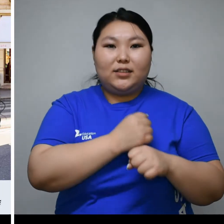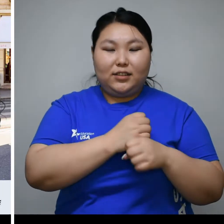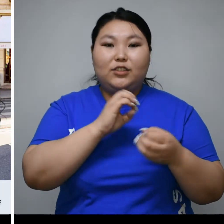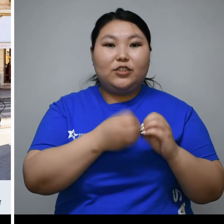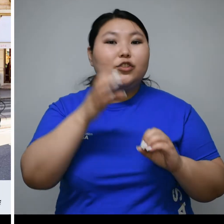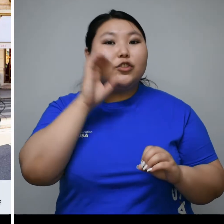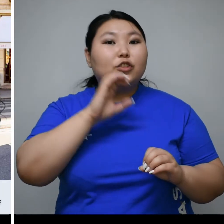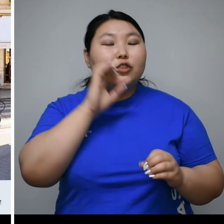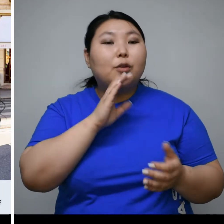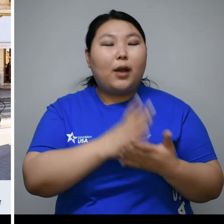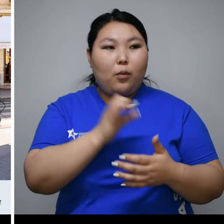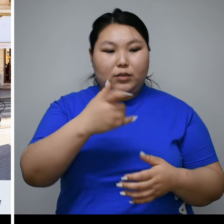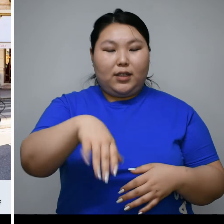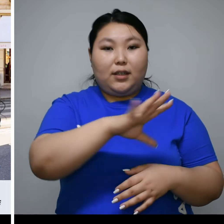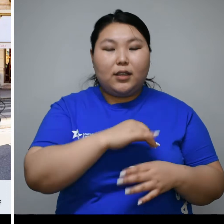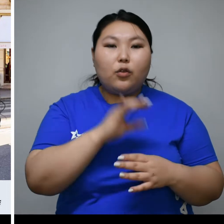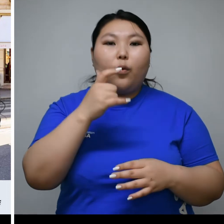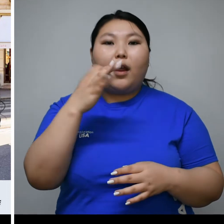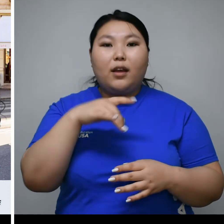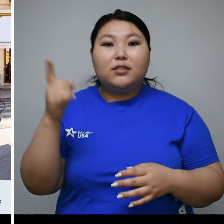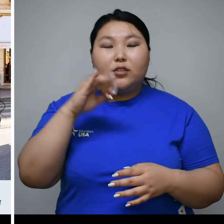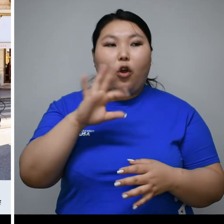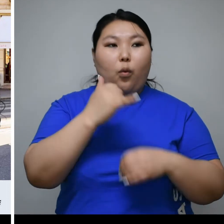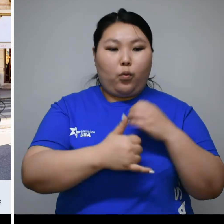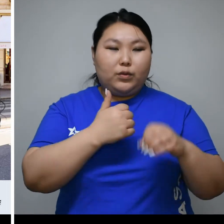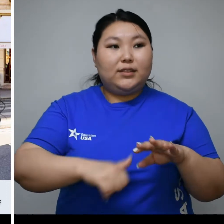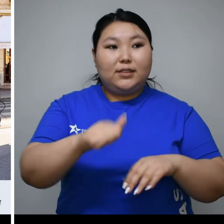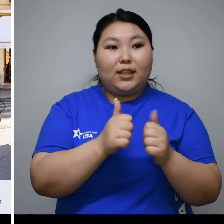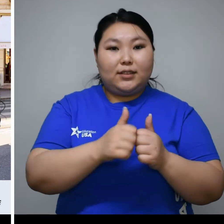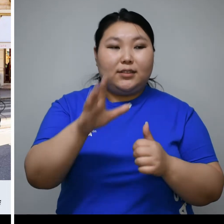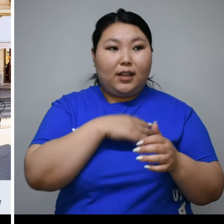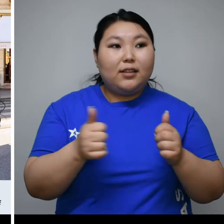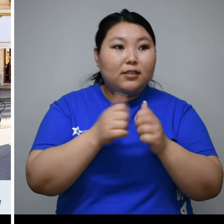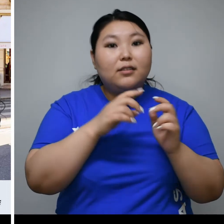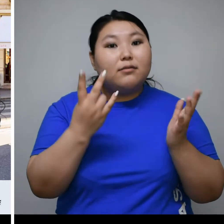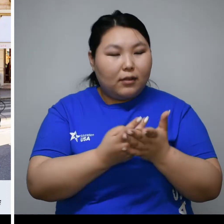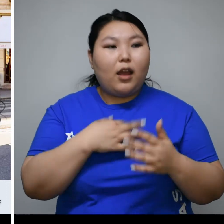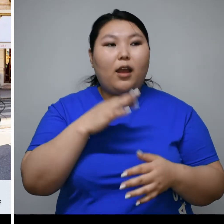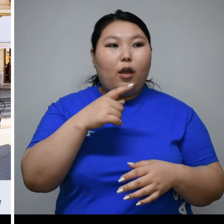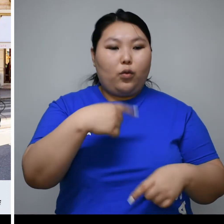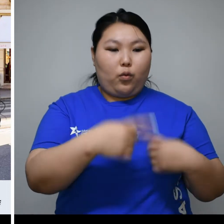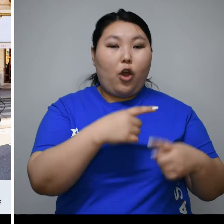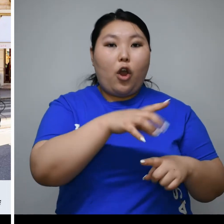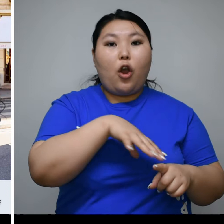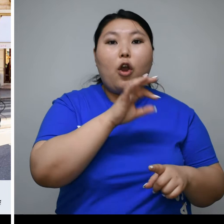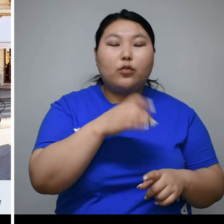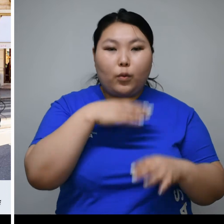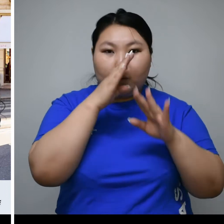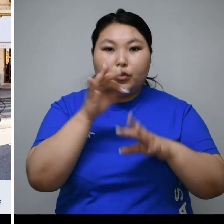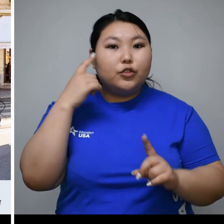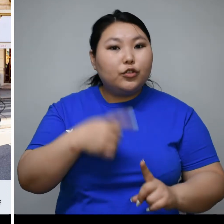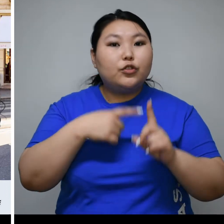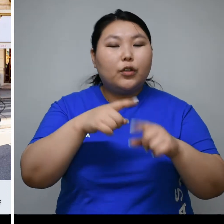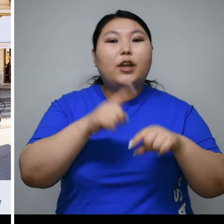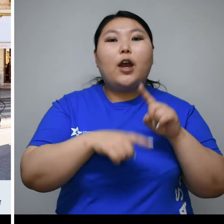ажил хийх сонирхолтой байгаа бусад Yugra-аар ирсэн өөр улсынхаа найзуудтай нийлээд яг тухайн хотод маань яг хүүхдүүдэд зориулсан